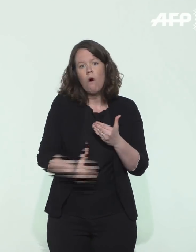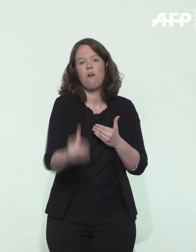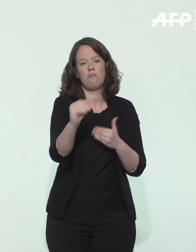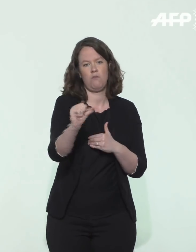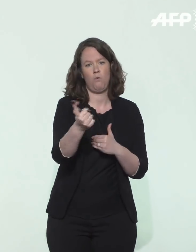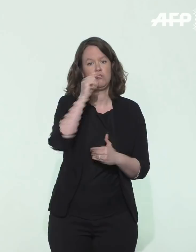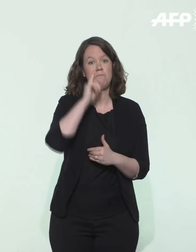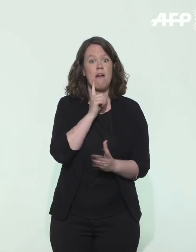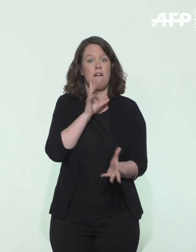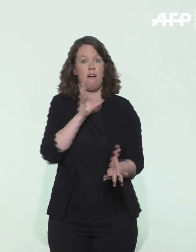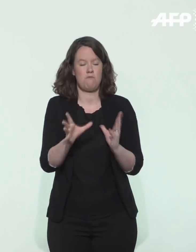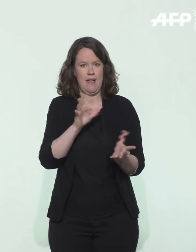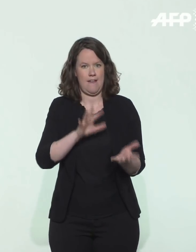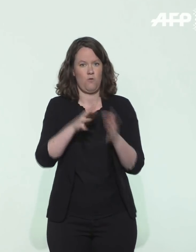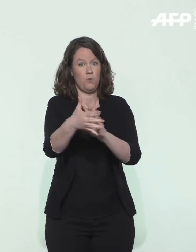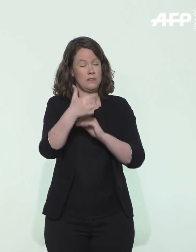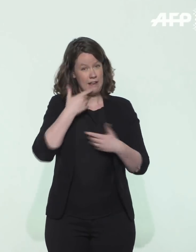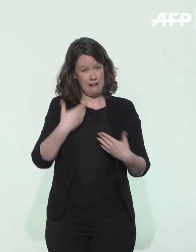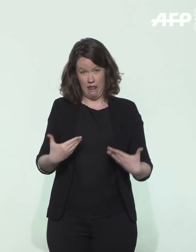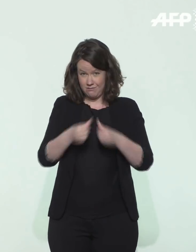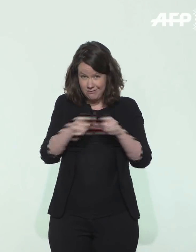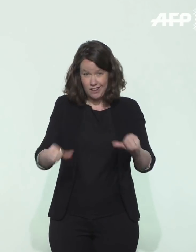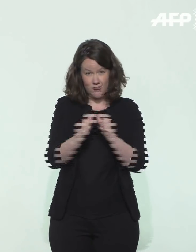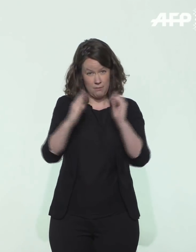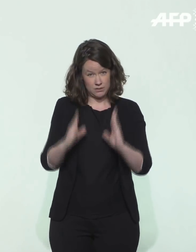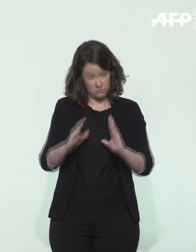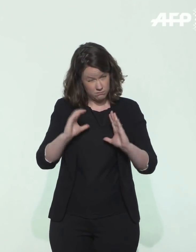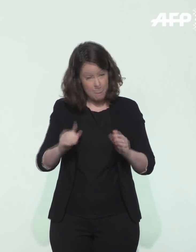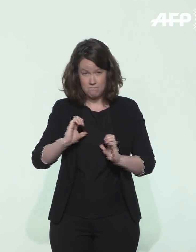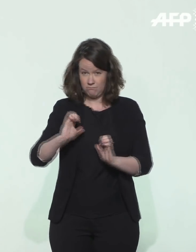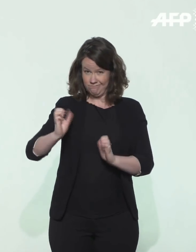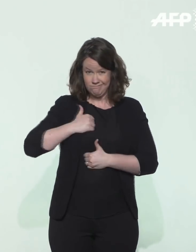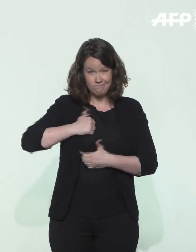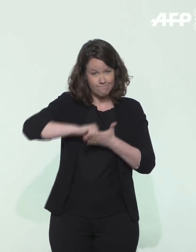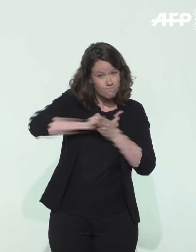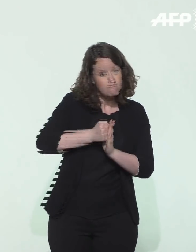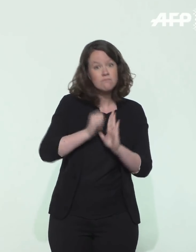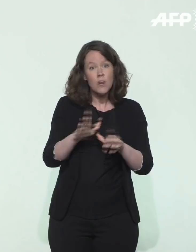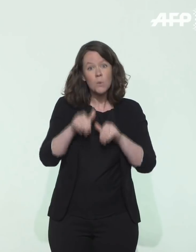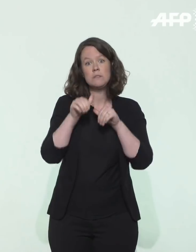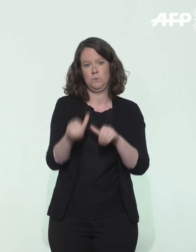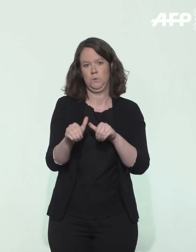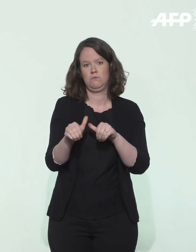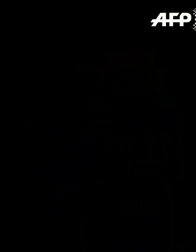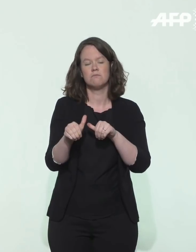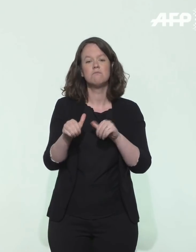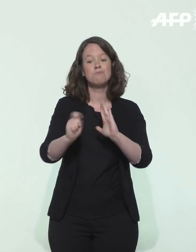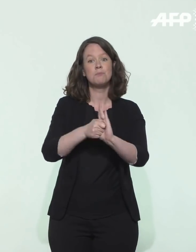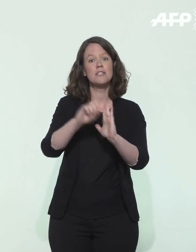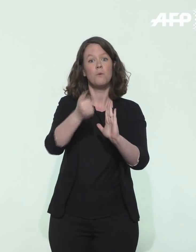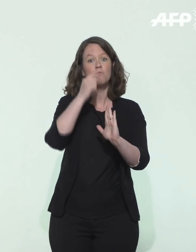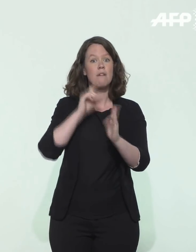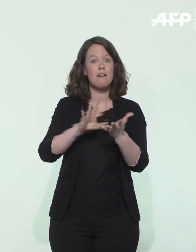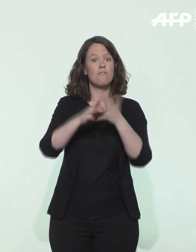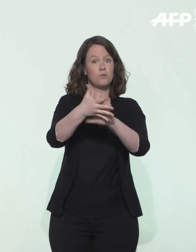redis, ça ne change rien au confinement qui a cours dans le pays. Et ce ne sont pas les données au 11 mai que je vous présente, mais les données à ce